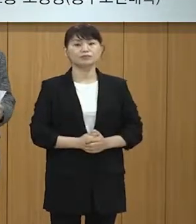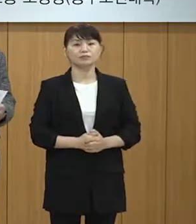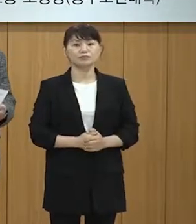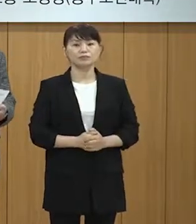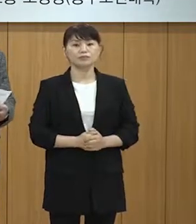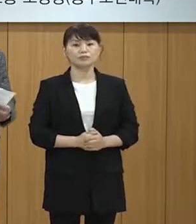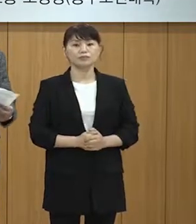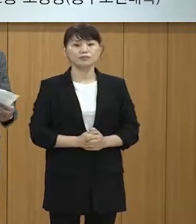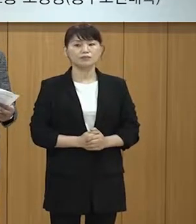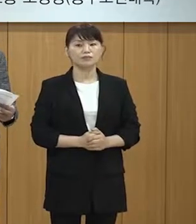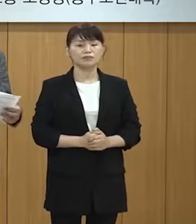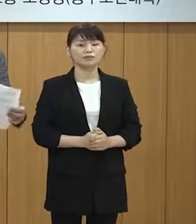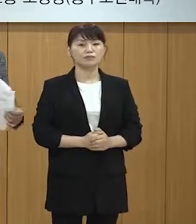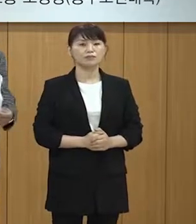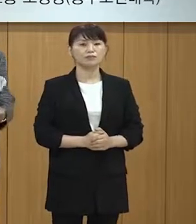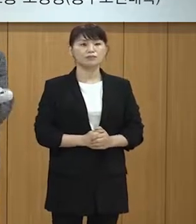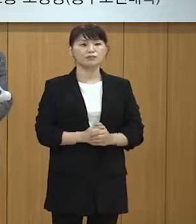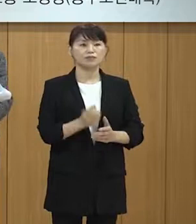그럼 제1회